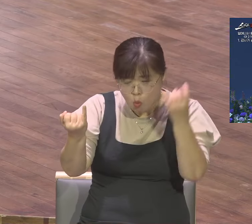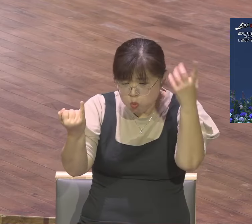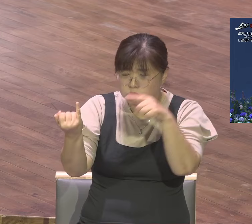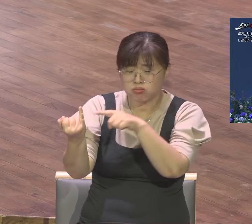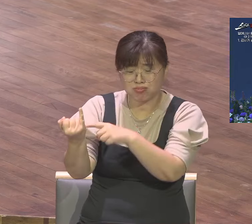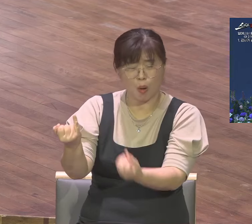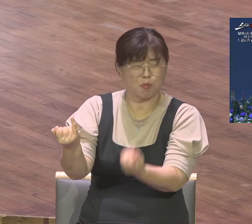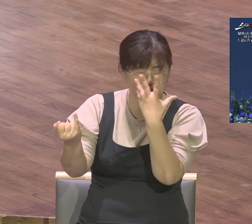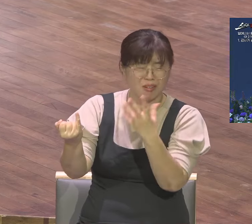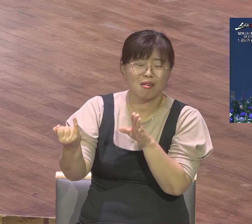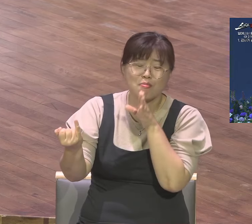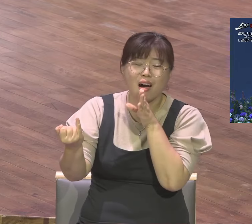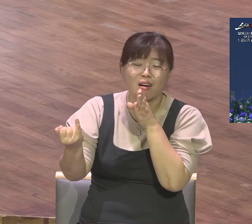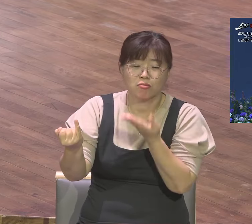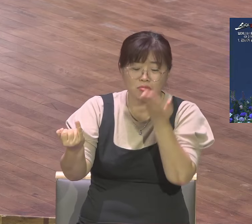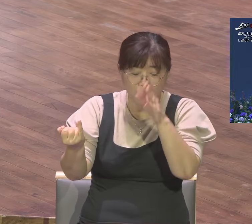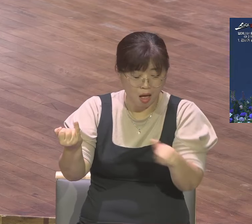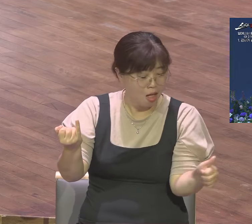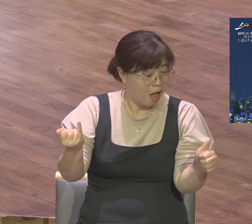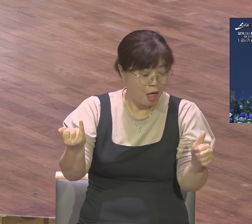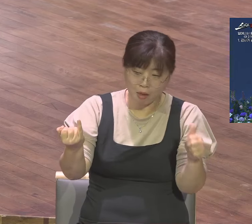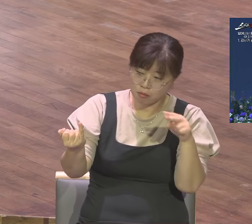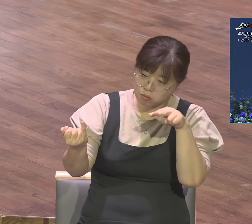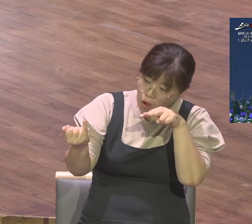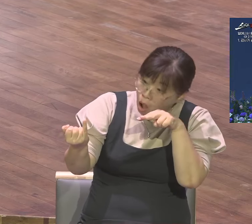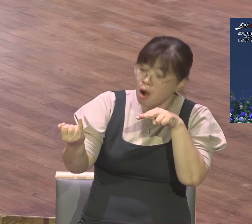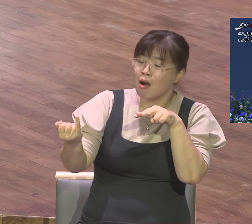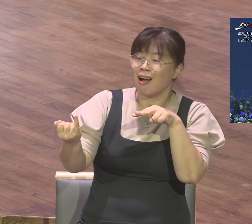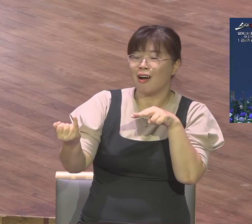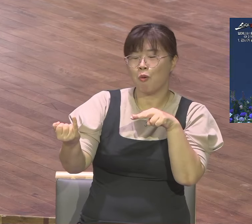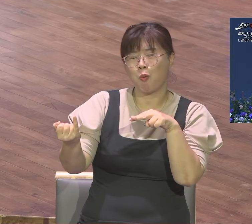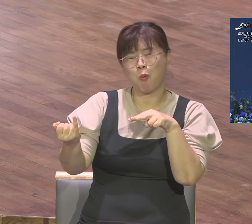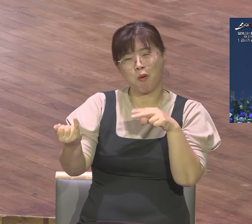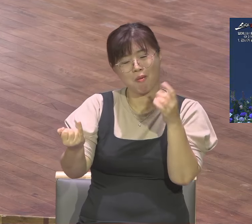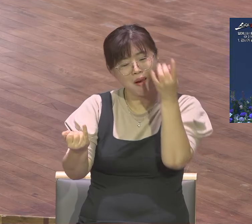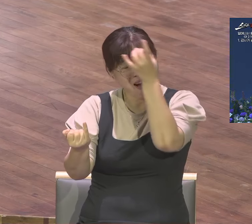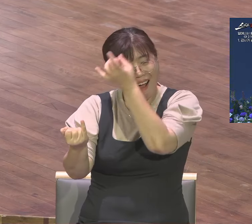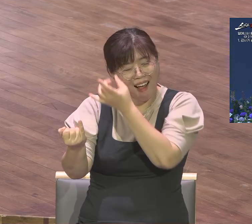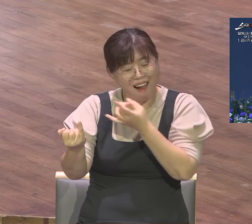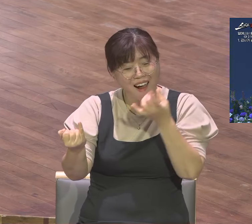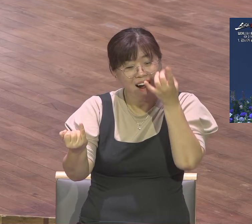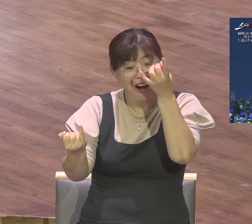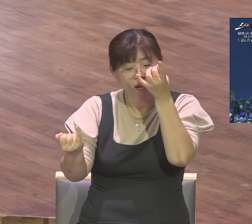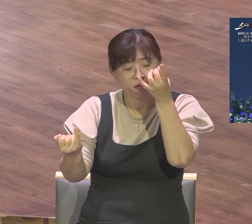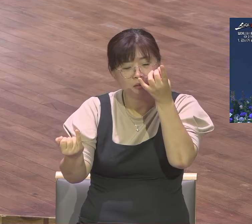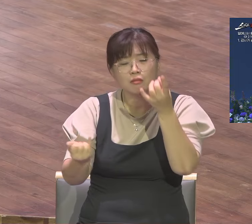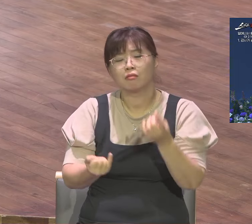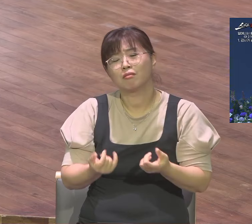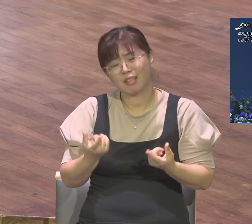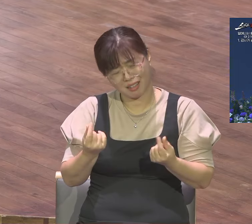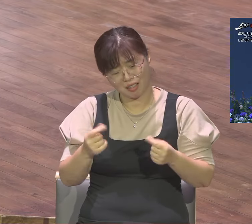우리를 구원해 주시고 교회와 성도들을 향해서 나의 사랑 나의 의뿐 자야